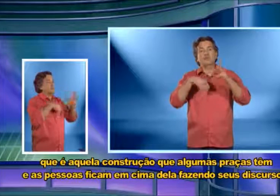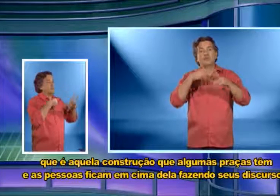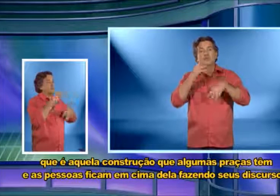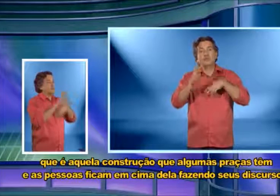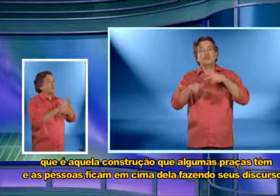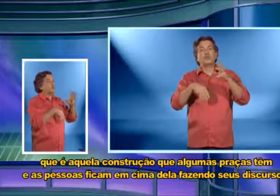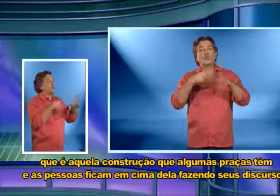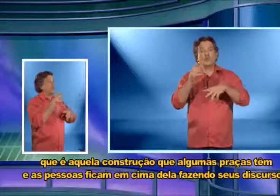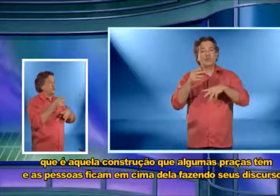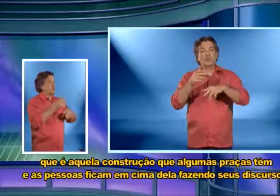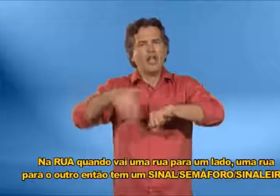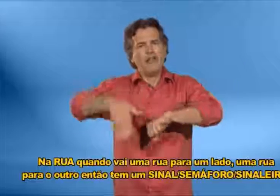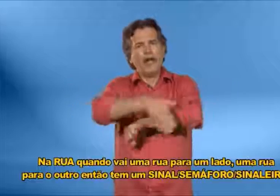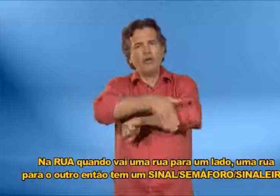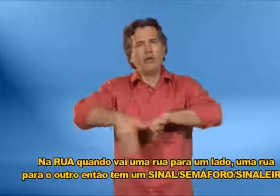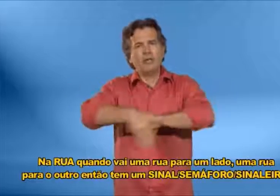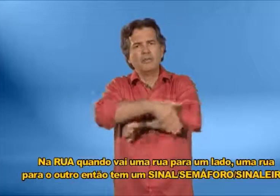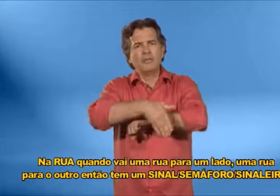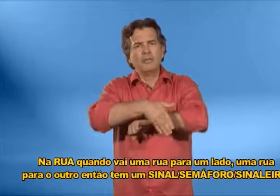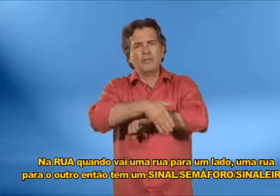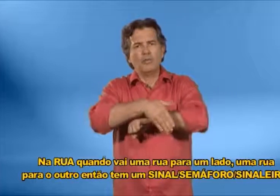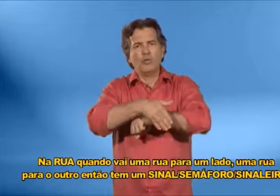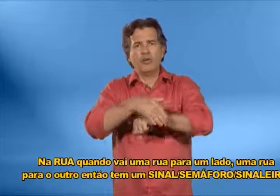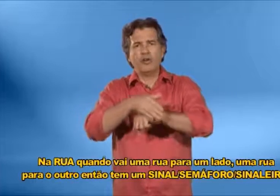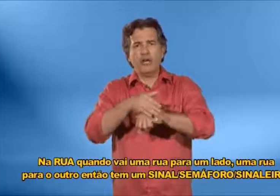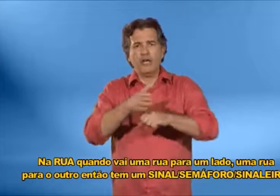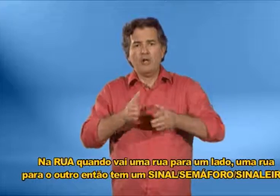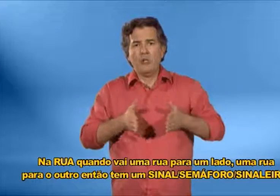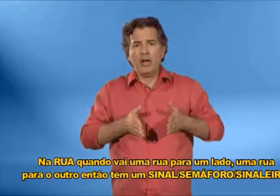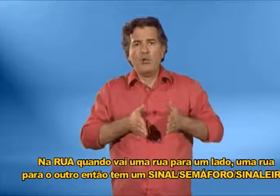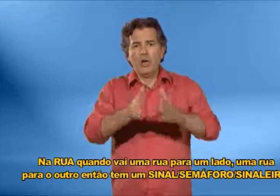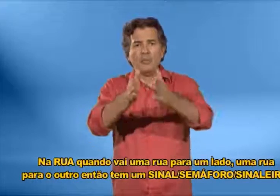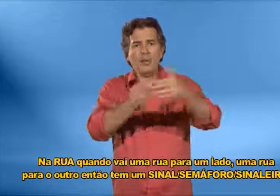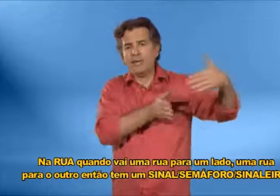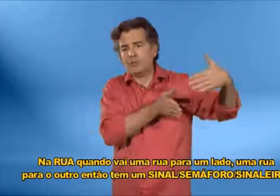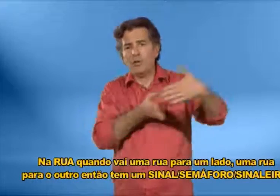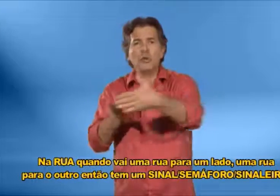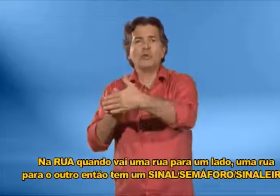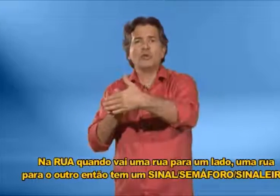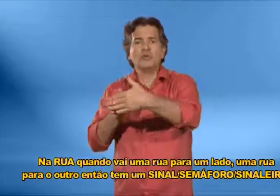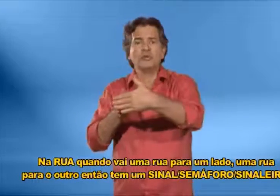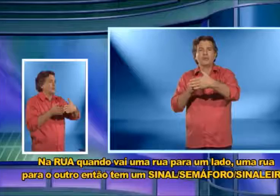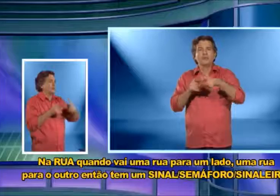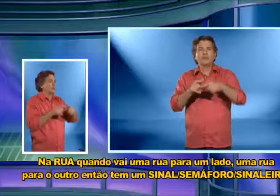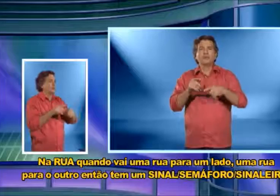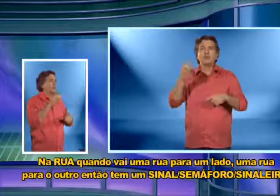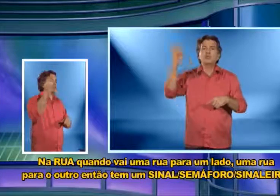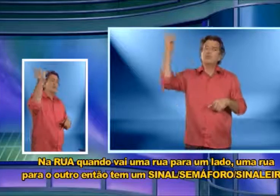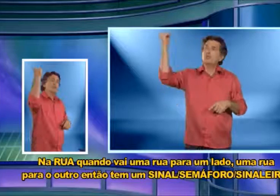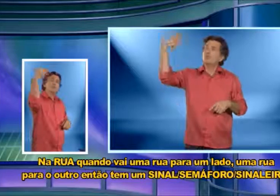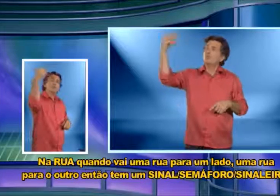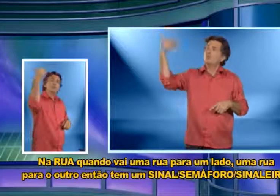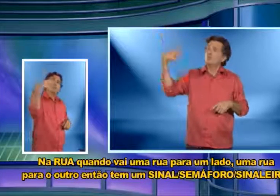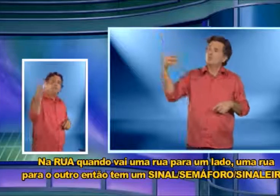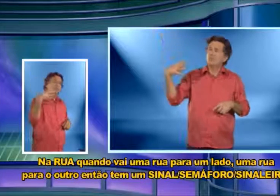seus discursos. Na rua, quando vai uma rua para um lado, uma rua para o outro, então tem